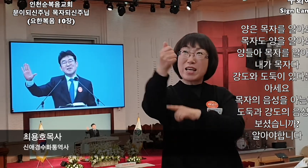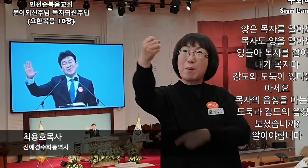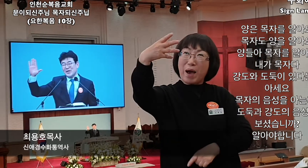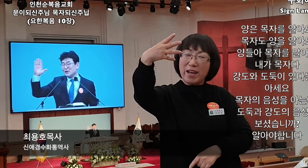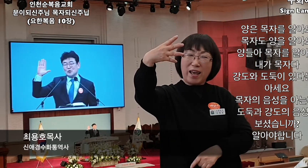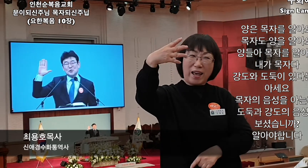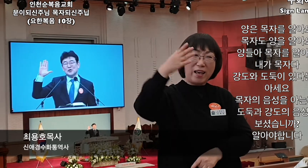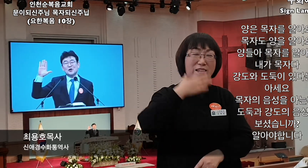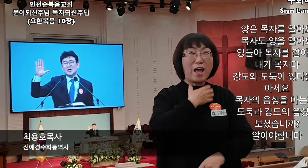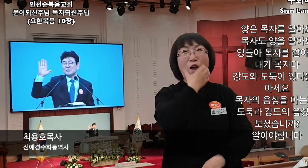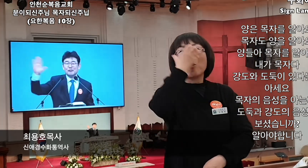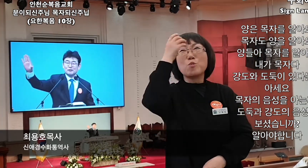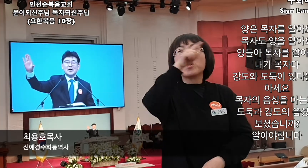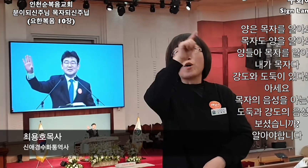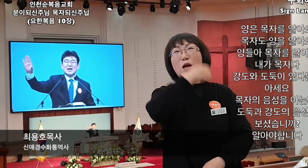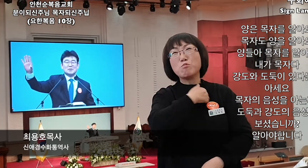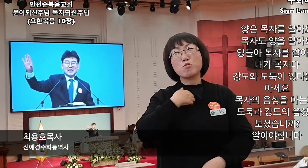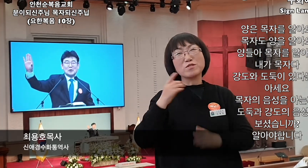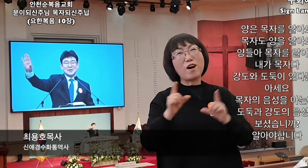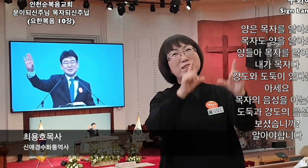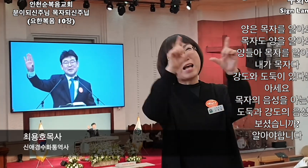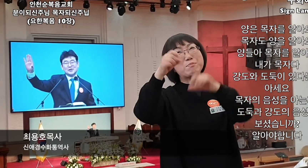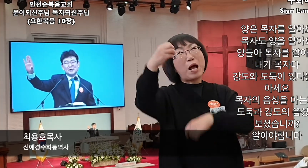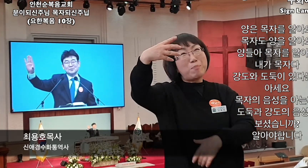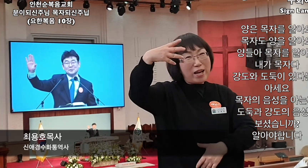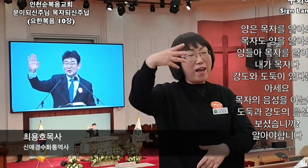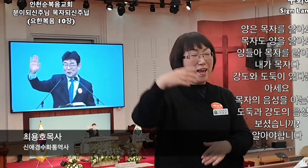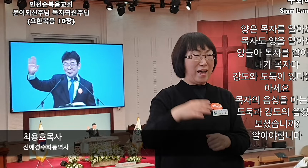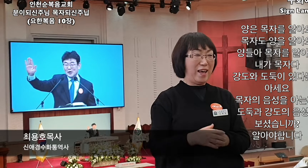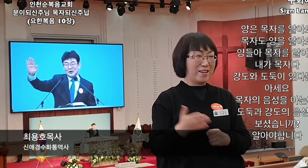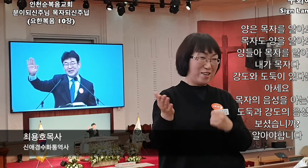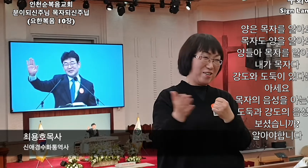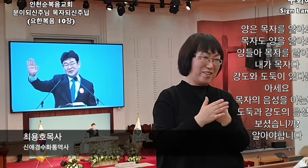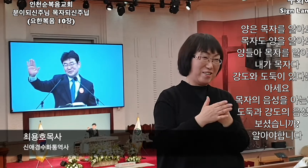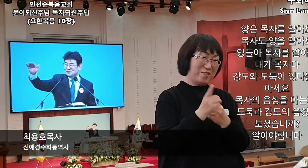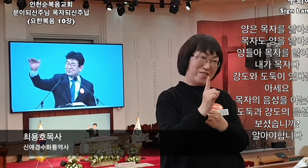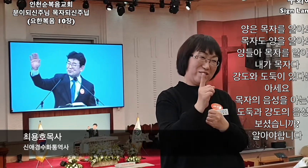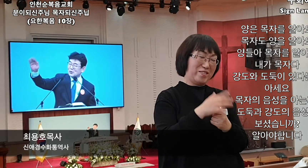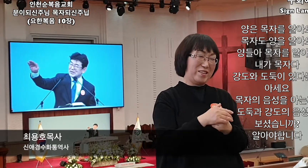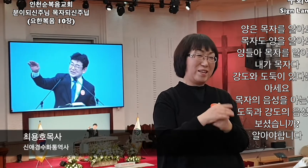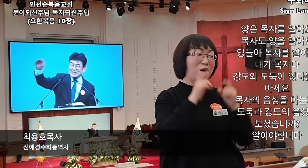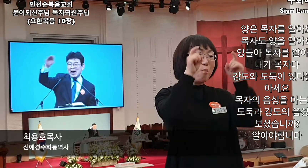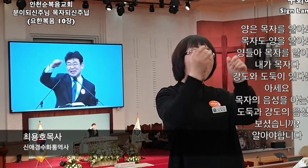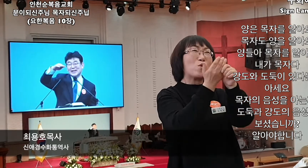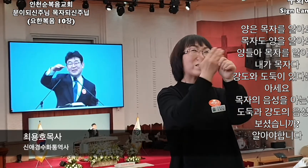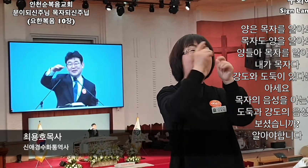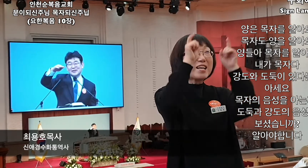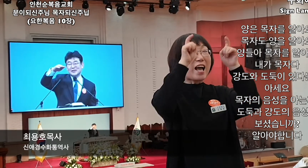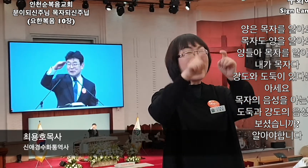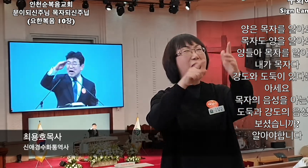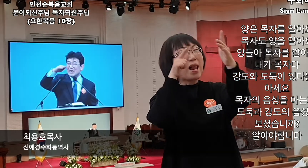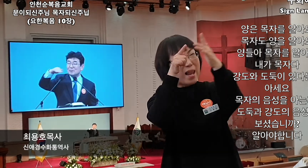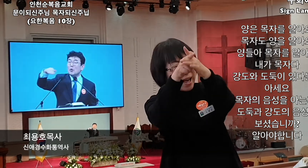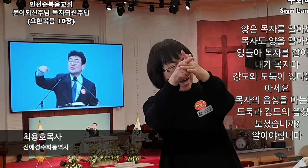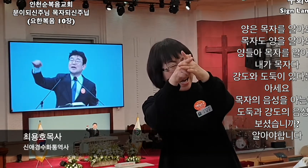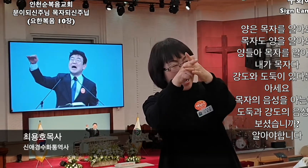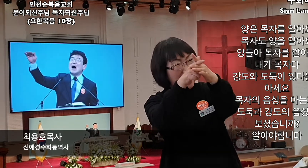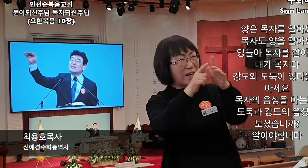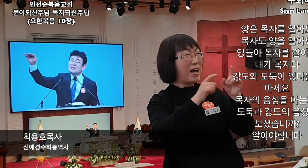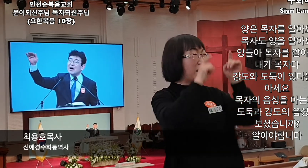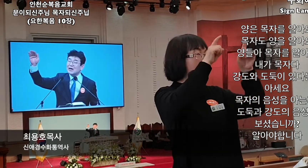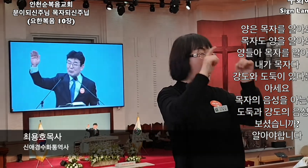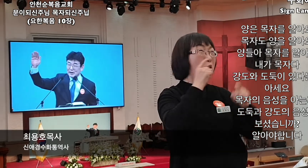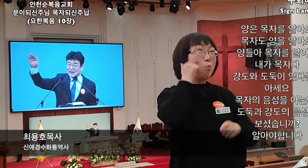얘기하셔요. 내 꿈은 너희의 풍성한 삶이다라고 말씀하셔요. 그리고 뭐라고 얘기하셔요? 목자는 양을 안대요. 그리고 양은